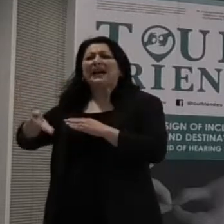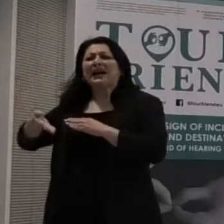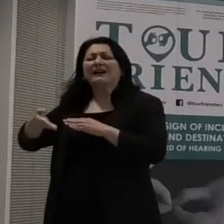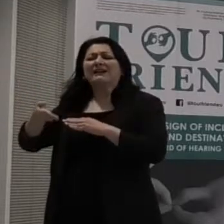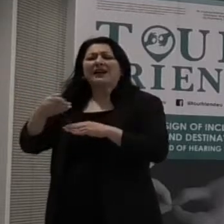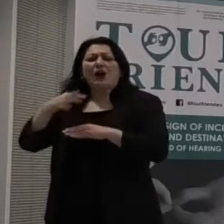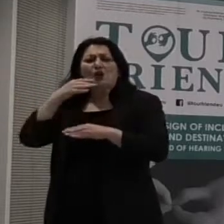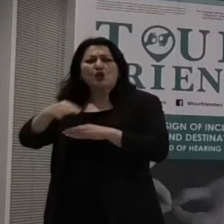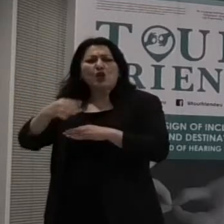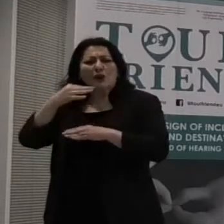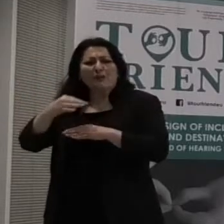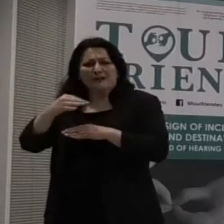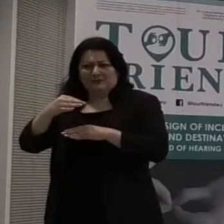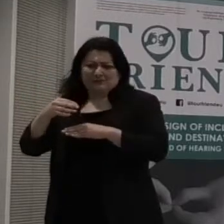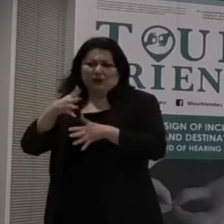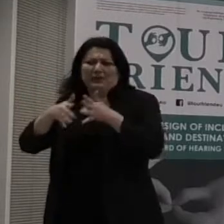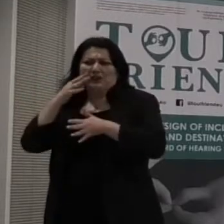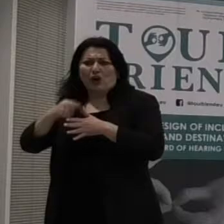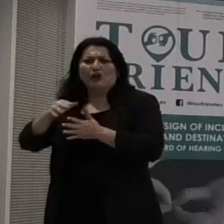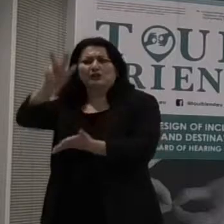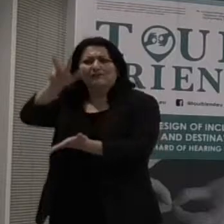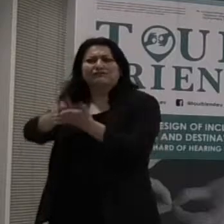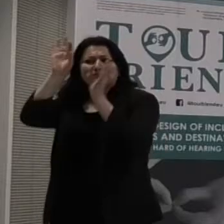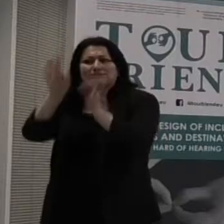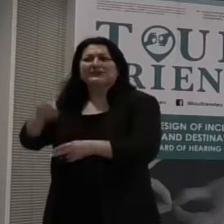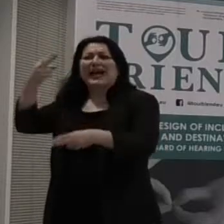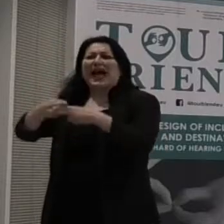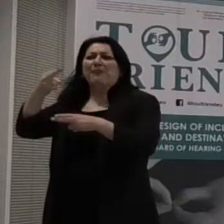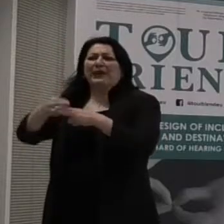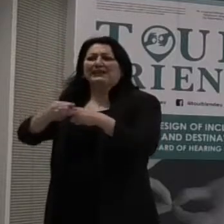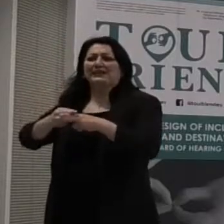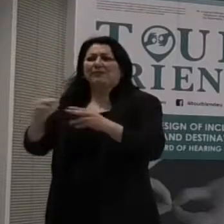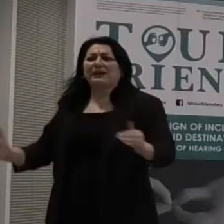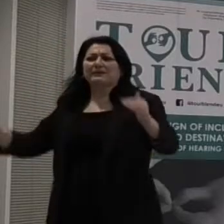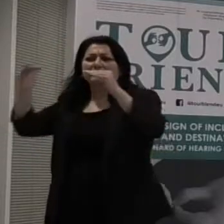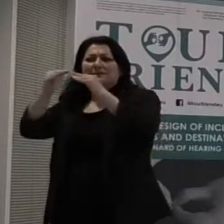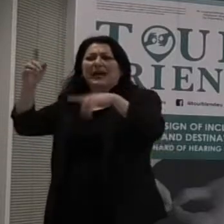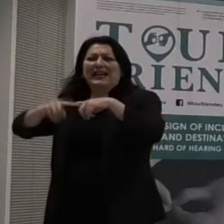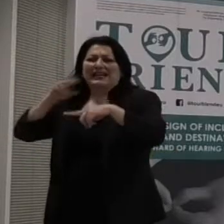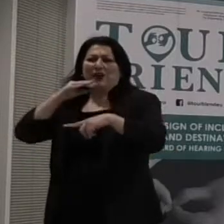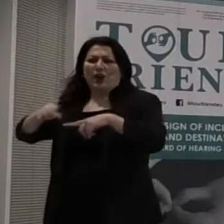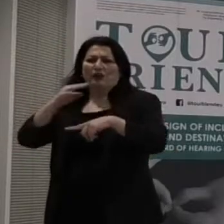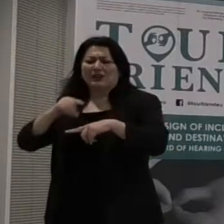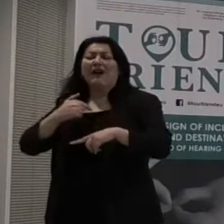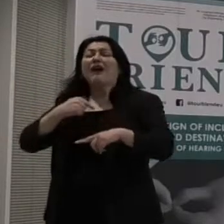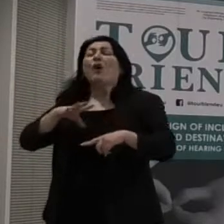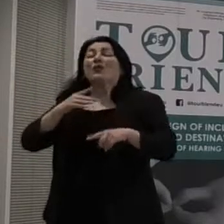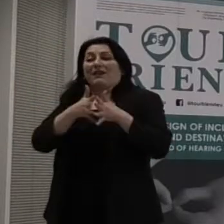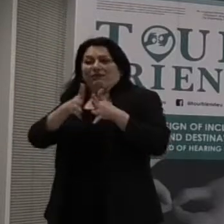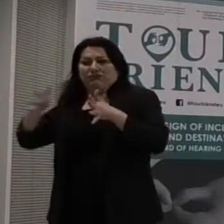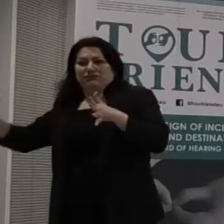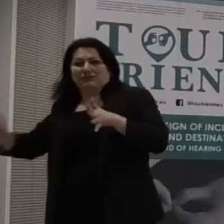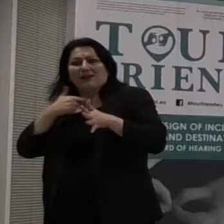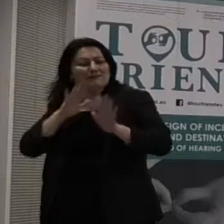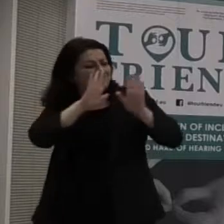γλώσσα αναγνωρίστηκε ως επίσημη γλώσσα του ελληνικού κράτους, ισότιμη με την ελληνική. Δεν θα πω παραπάνω για να αφήσω τον Γιώργο